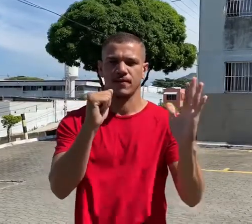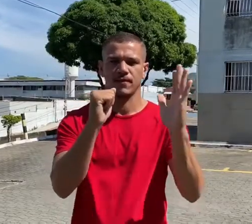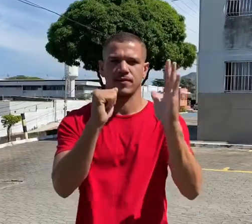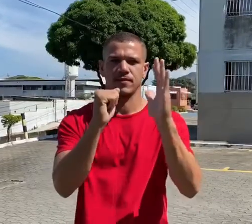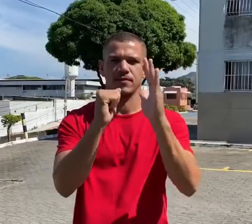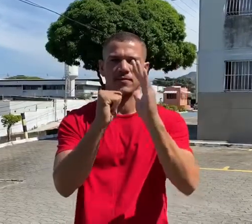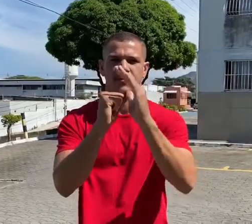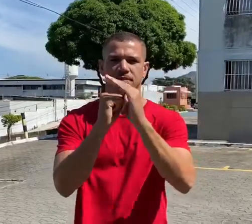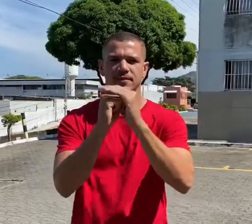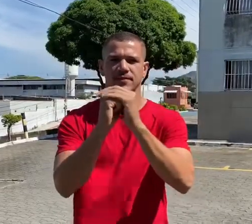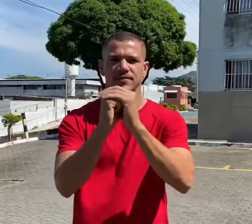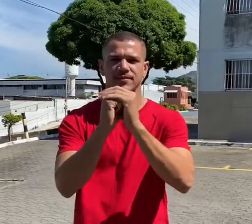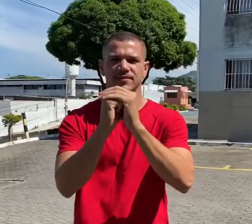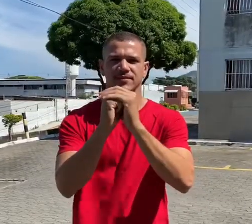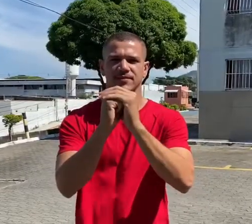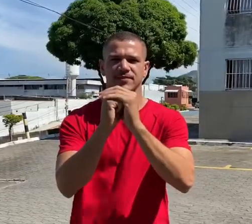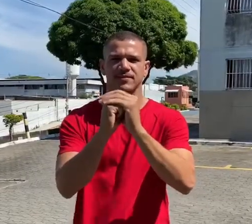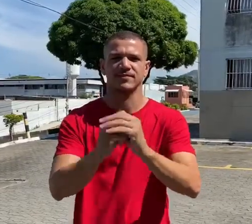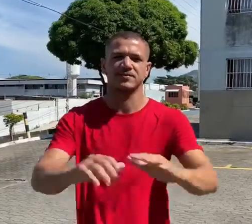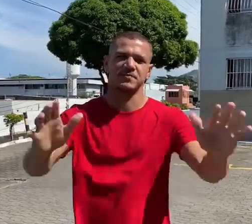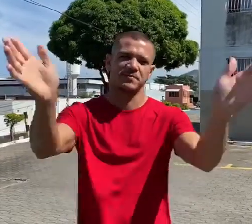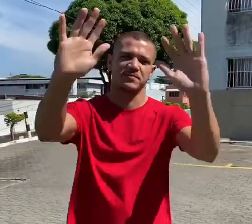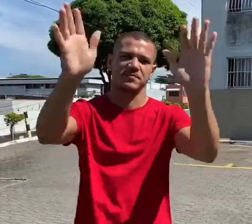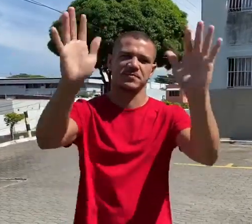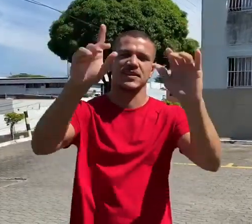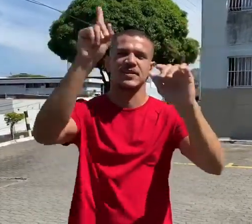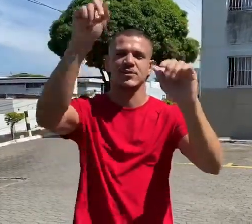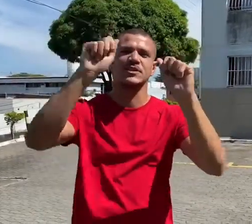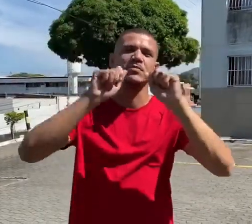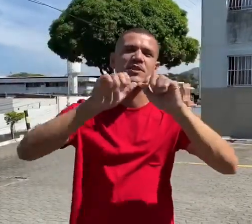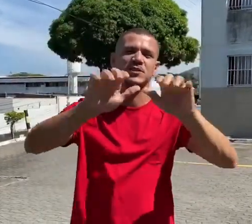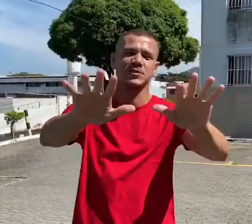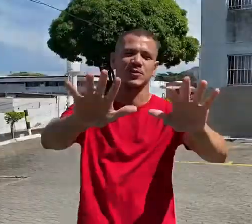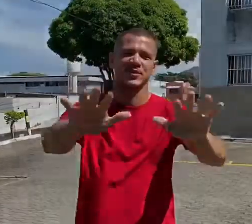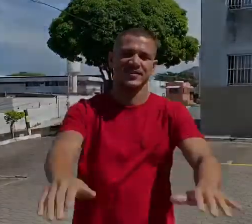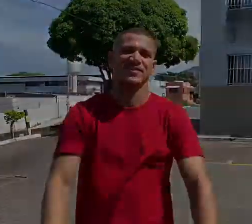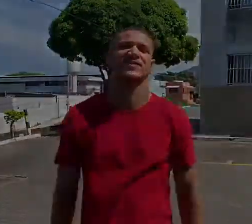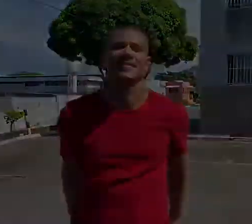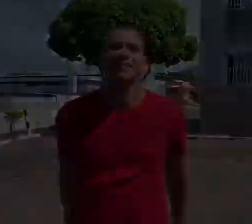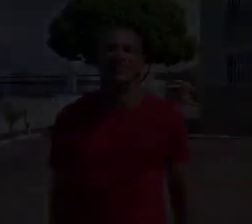aberta encobre a mão fechada desse jeito. Valeu, galera. Tchau. Deus abençoe vocês.